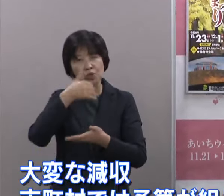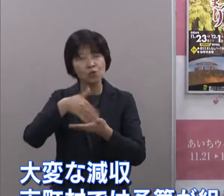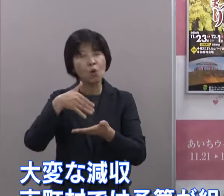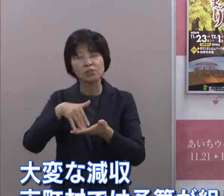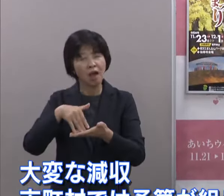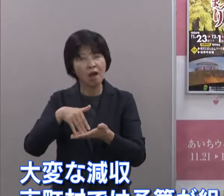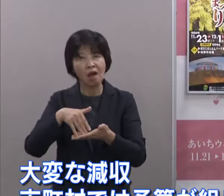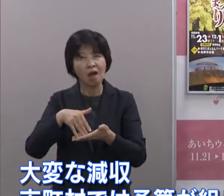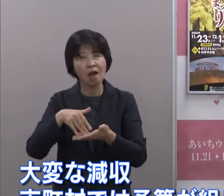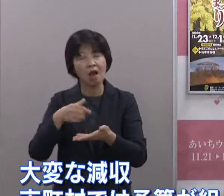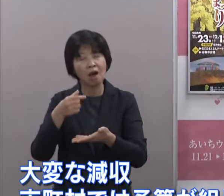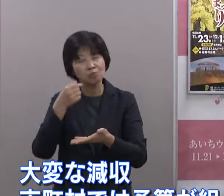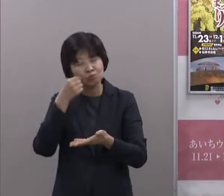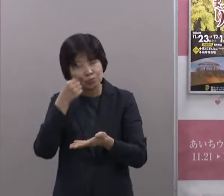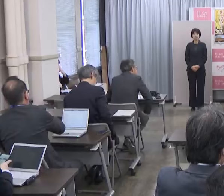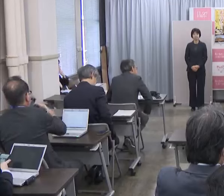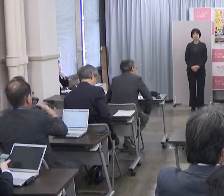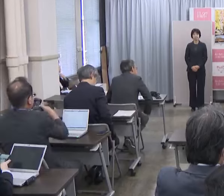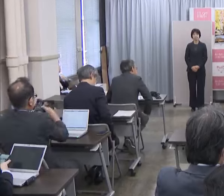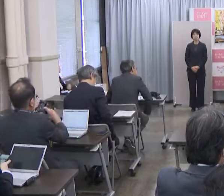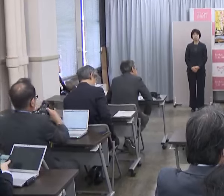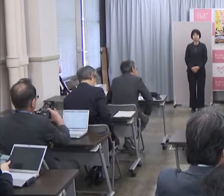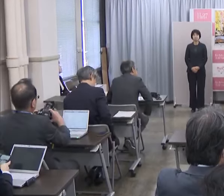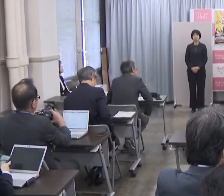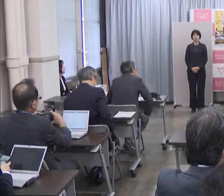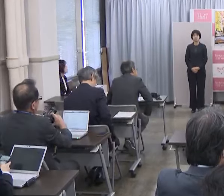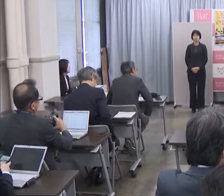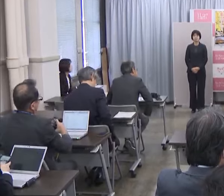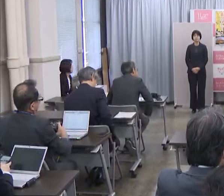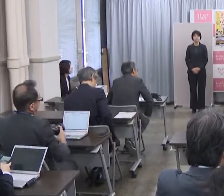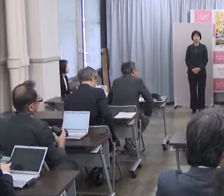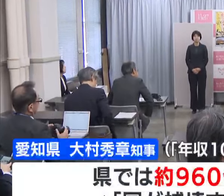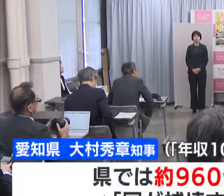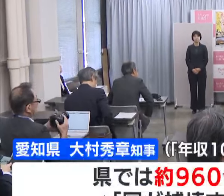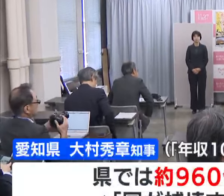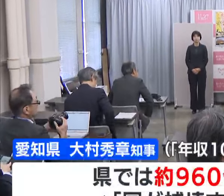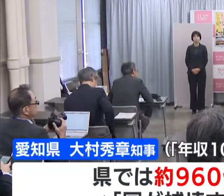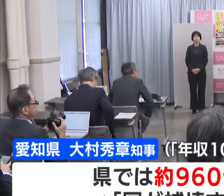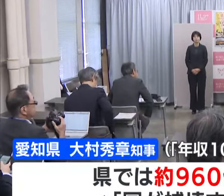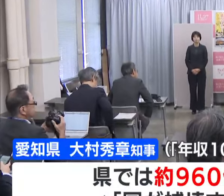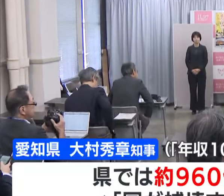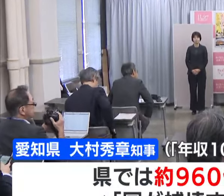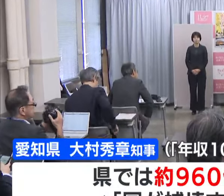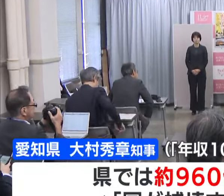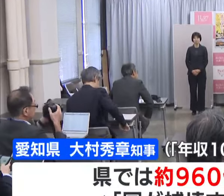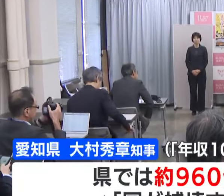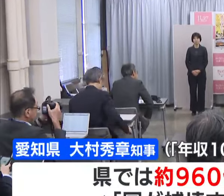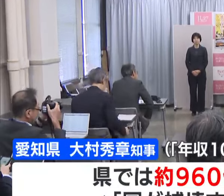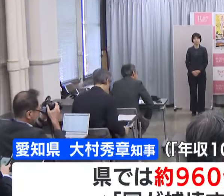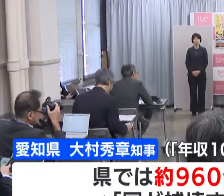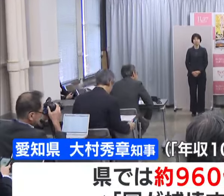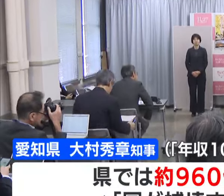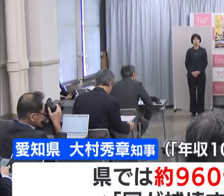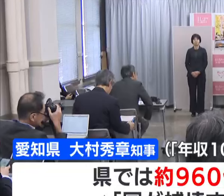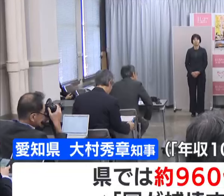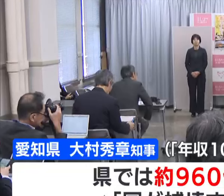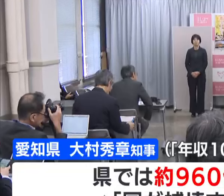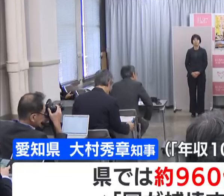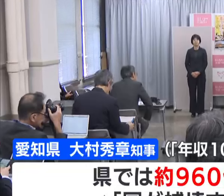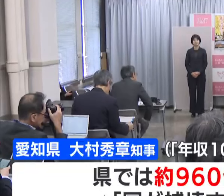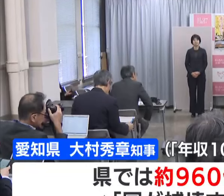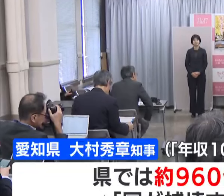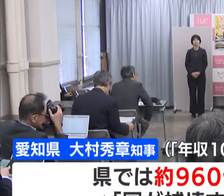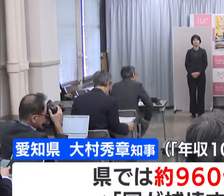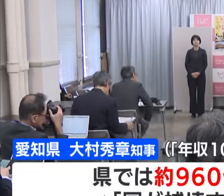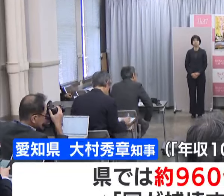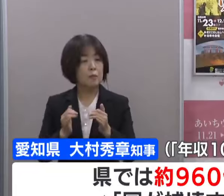ところが続出してくるかもしれませんねそれ国民民主党が訴える年収103万円の壁の見直しを巡り愛知